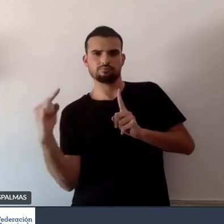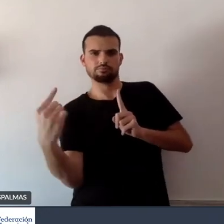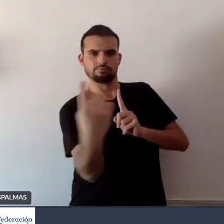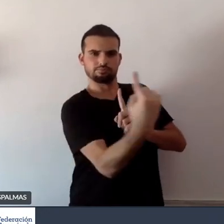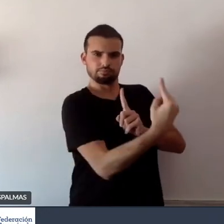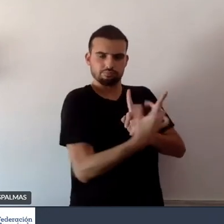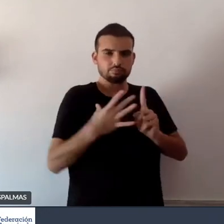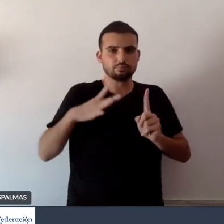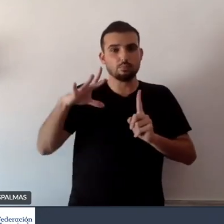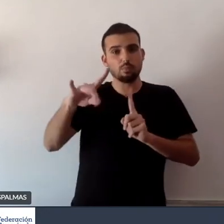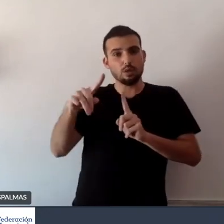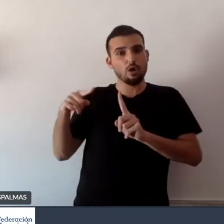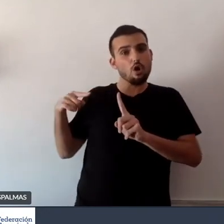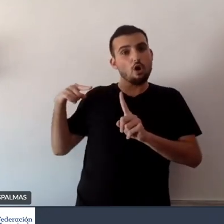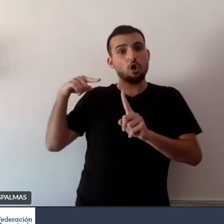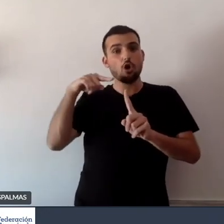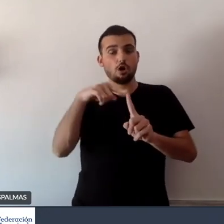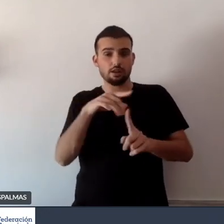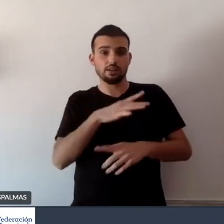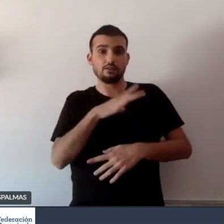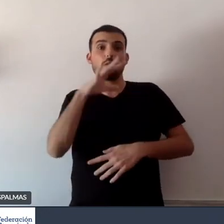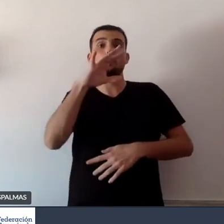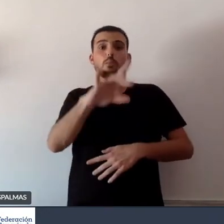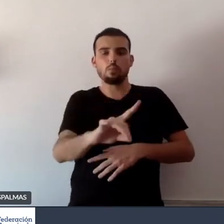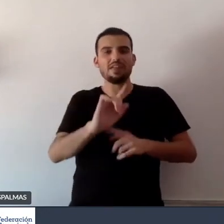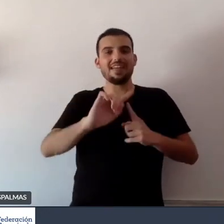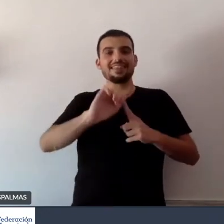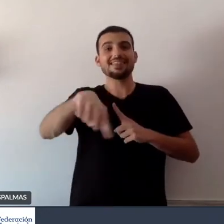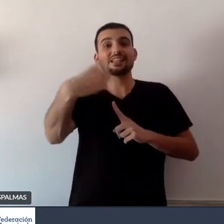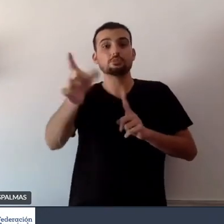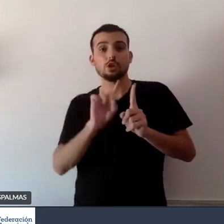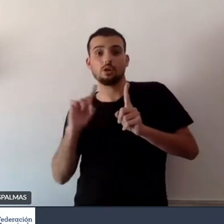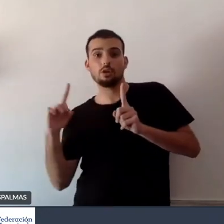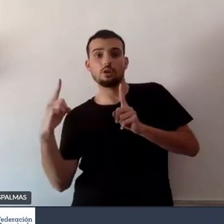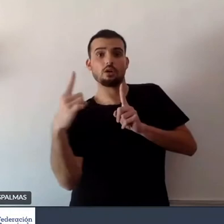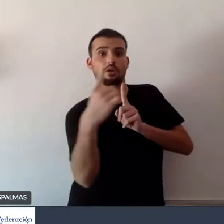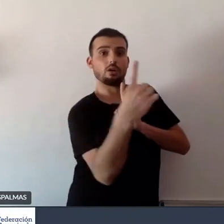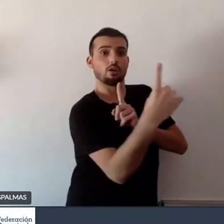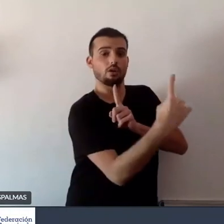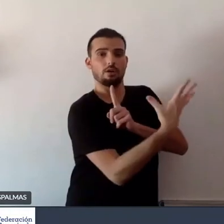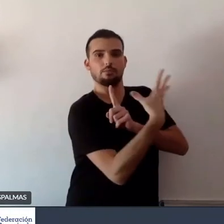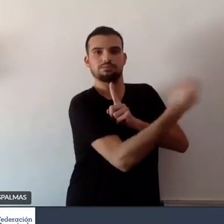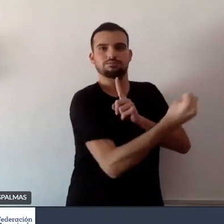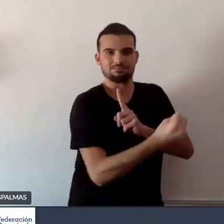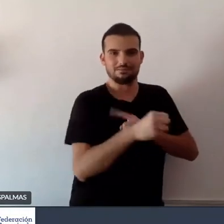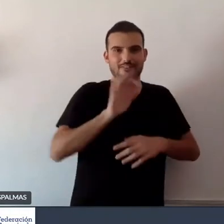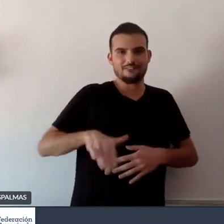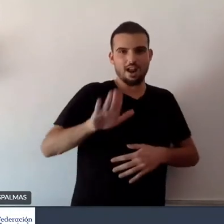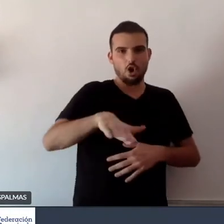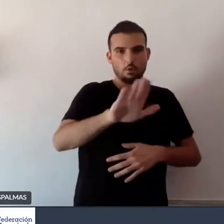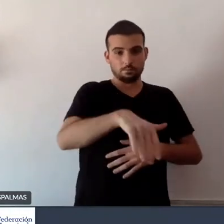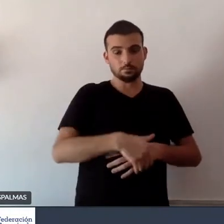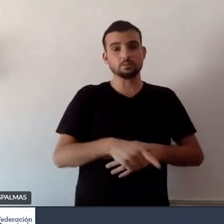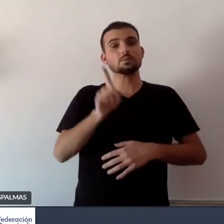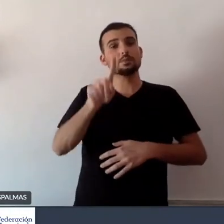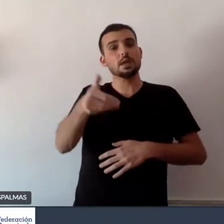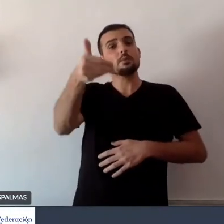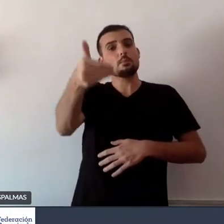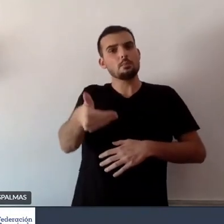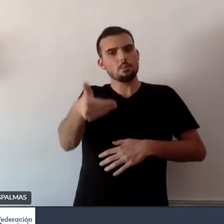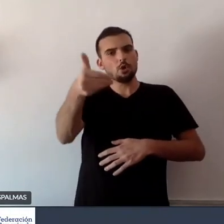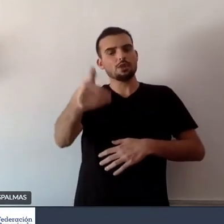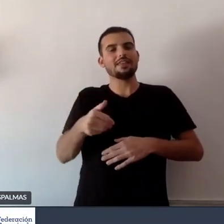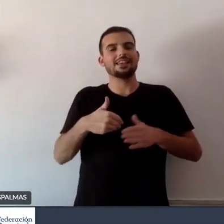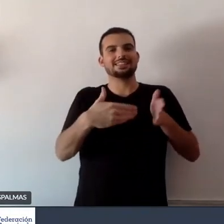para no recibir en ese momento, en un primer momento, y recibir después de rodearle. Otro aspecto importante del juego sin balón sería el uso de las